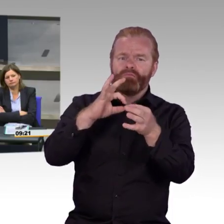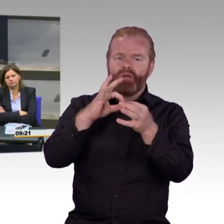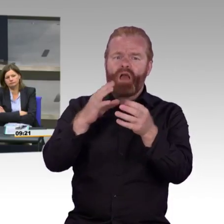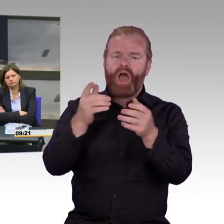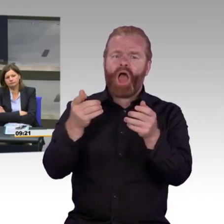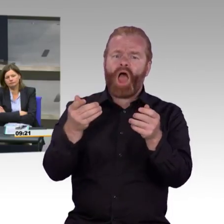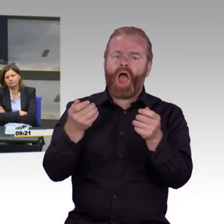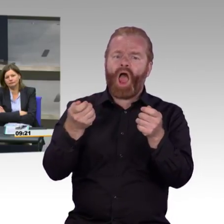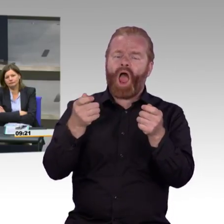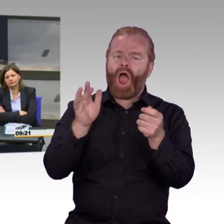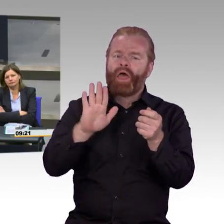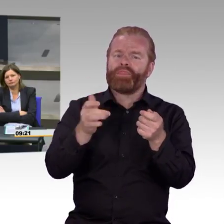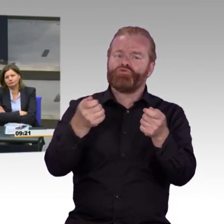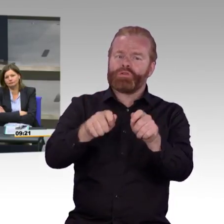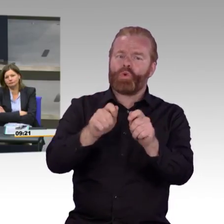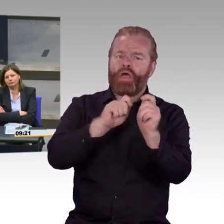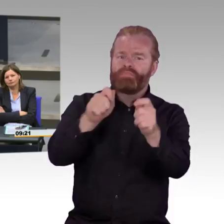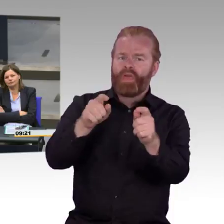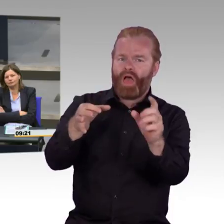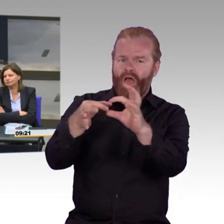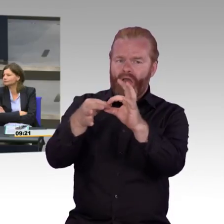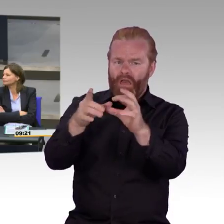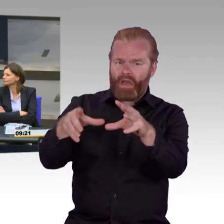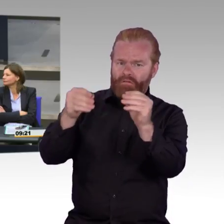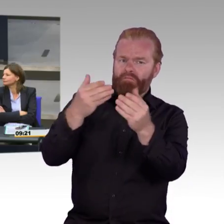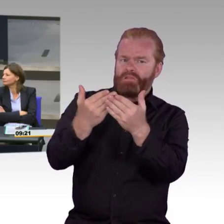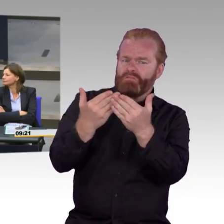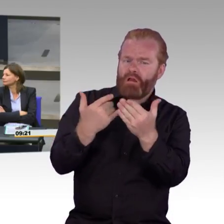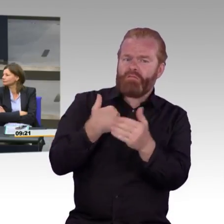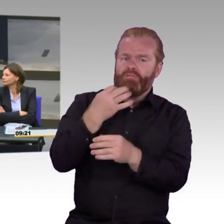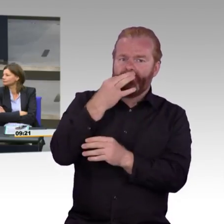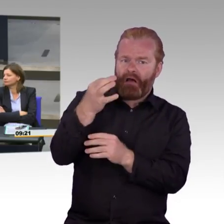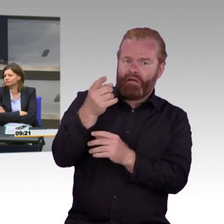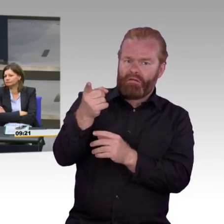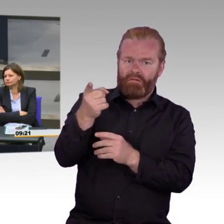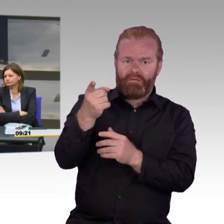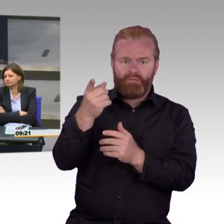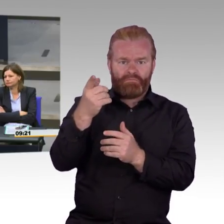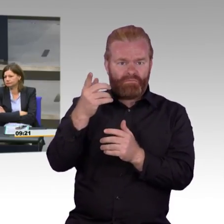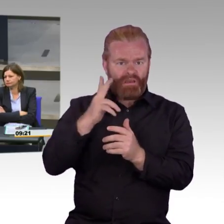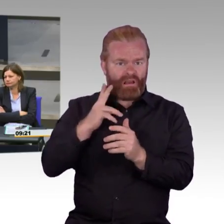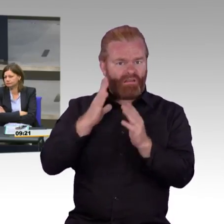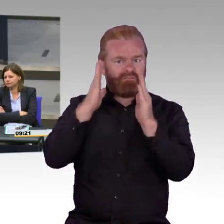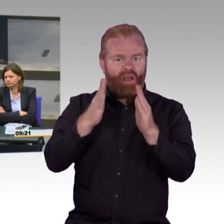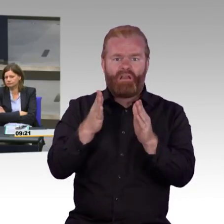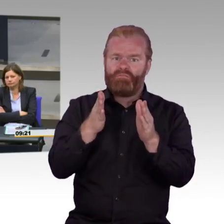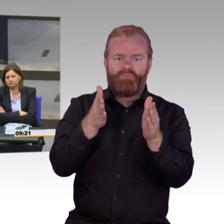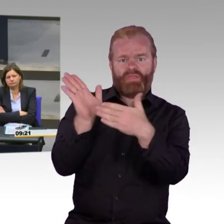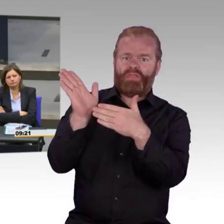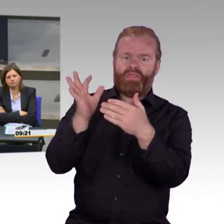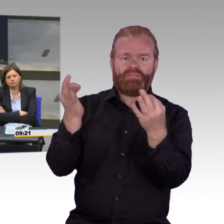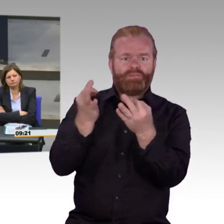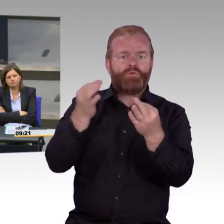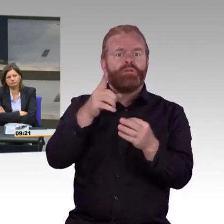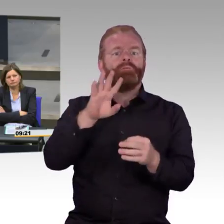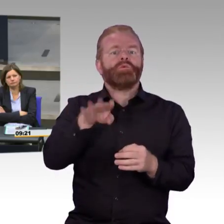nichts wirklich was zu tun. Sie haben jetzt den Entschließungsantrag erwähnt. Dort wollen Sie Regelungen im Zusammenhang mit Abmahnungen